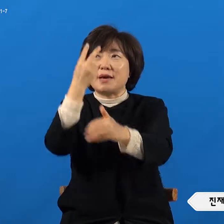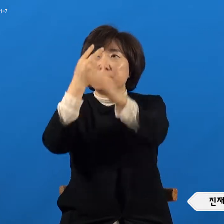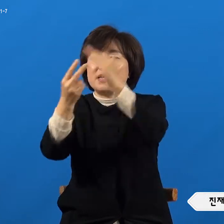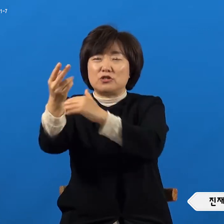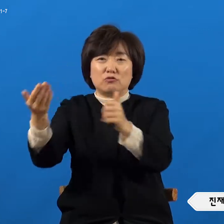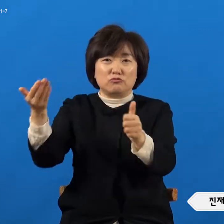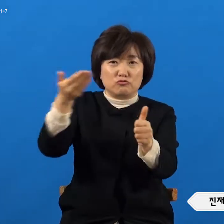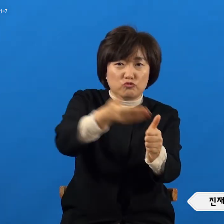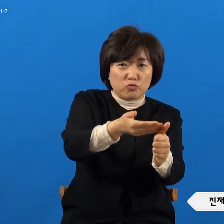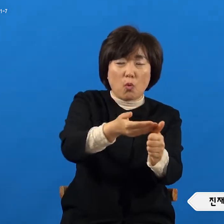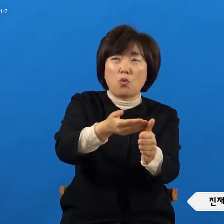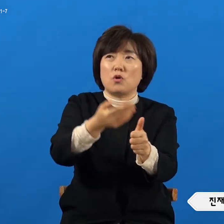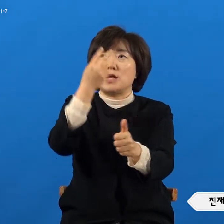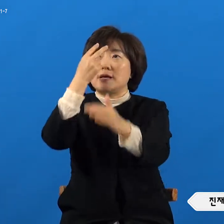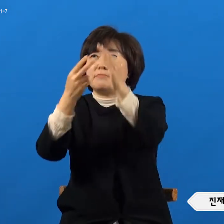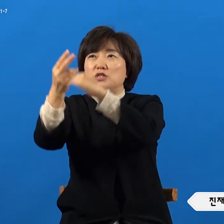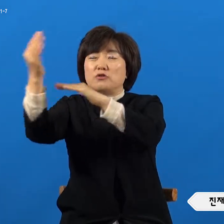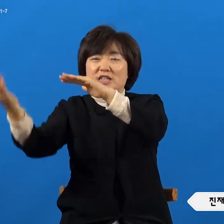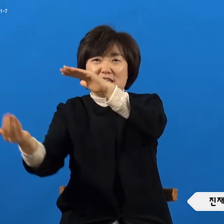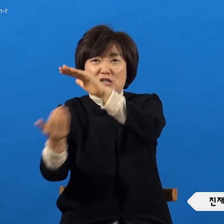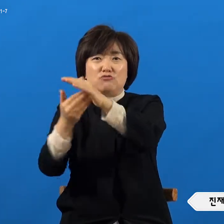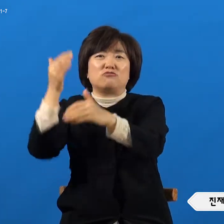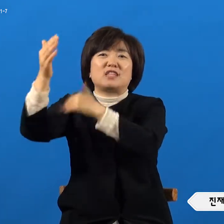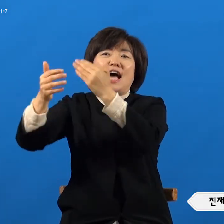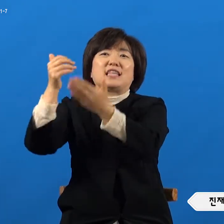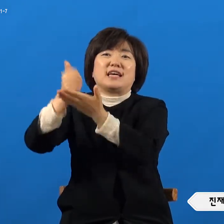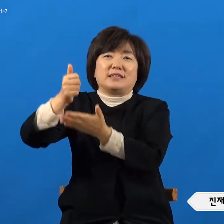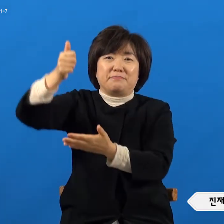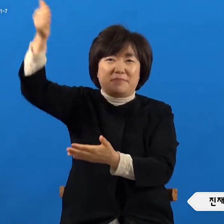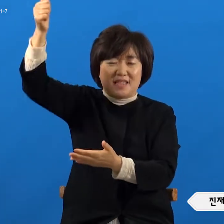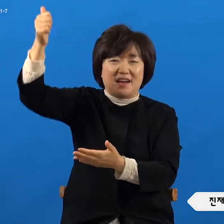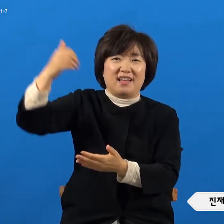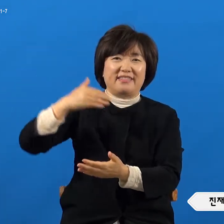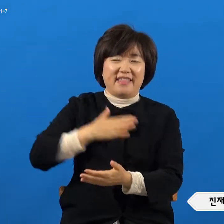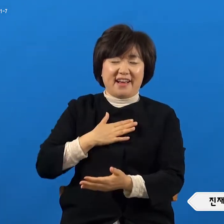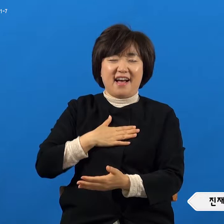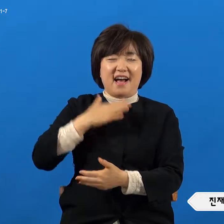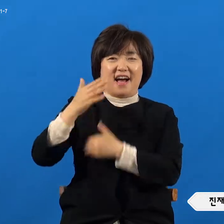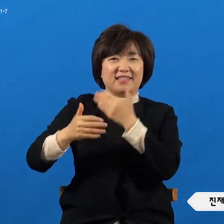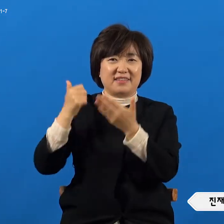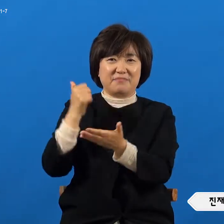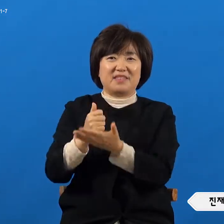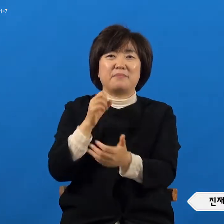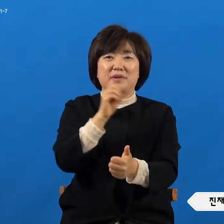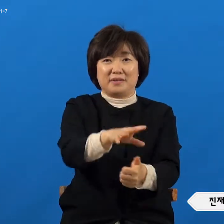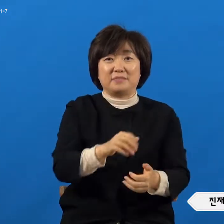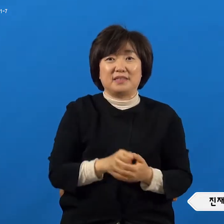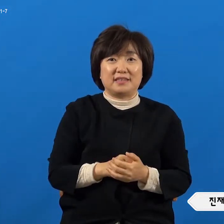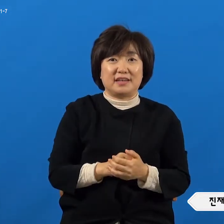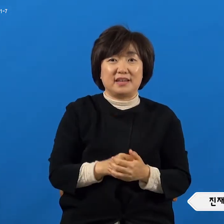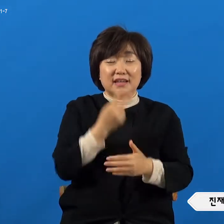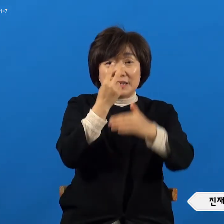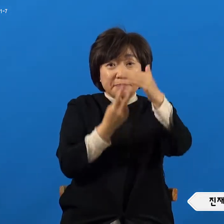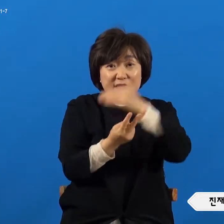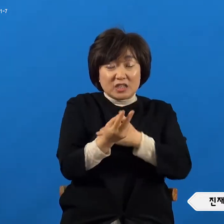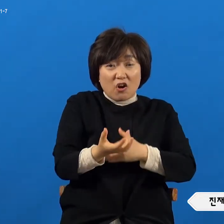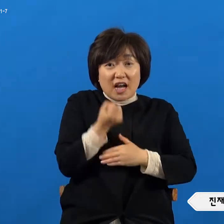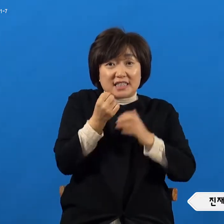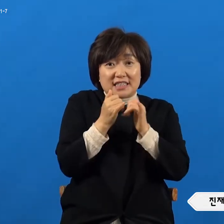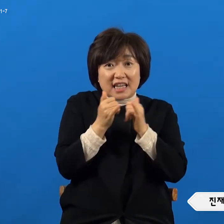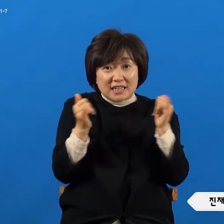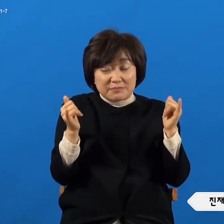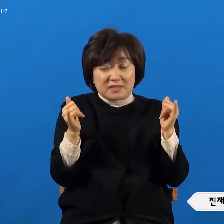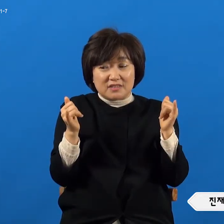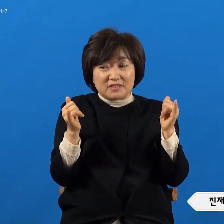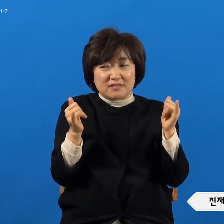이루는 하나님이시라고 성경은 말씀합니다. 비전 있는 사람들은